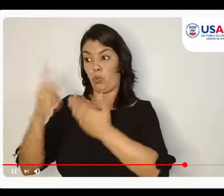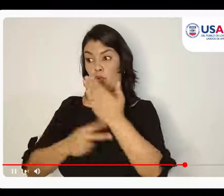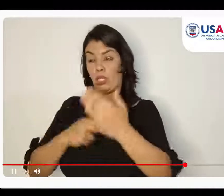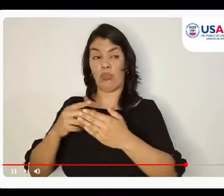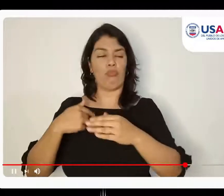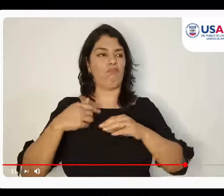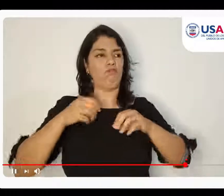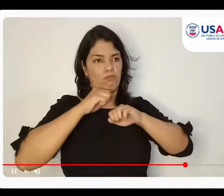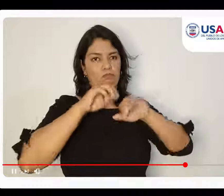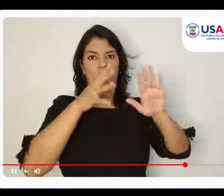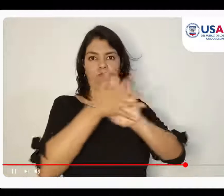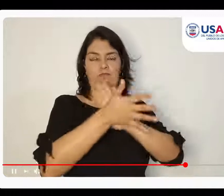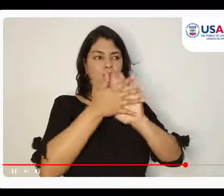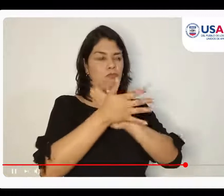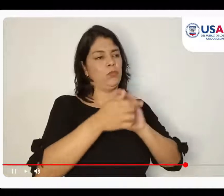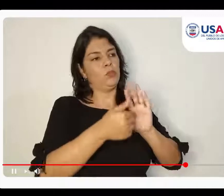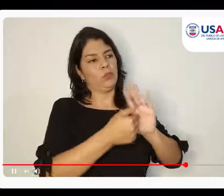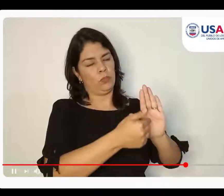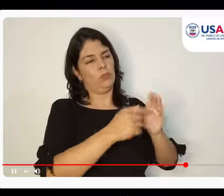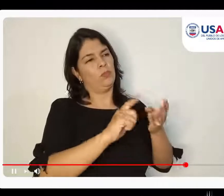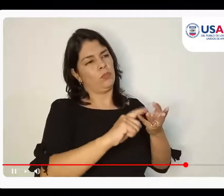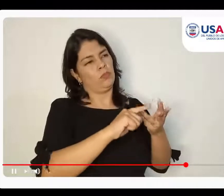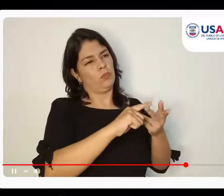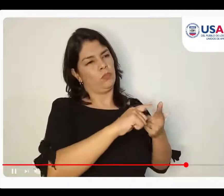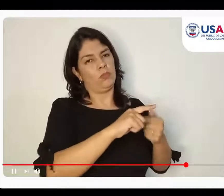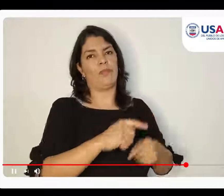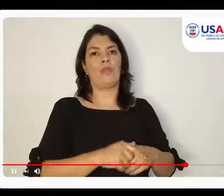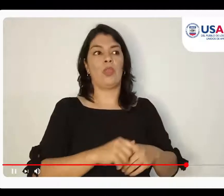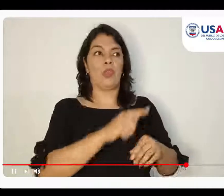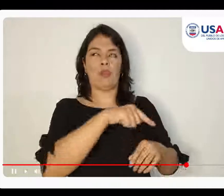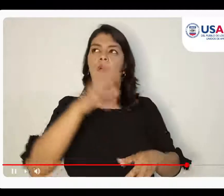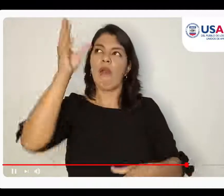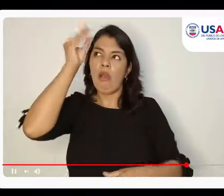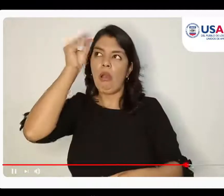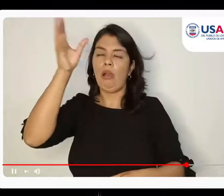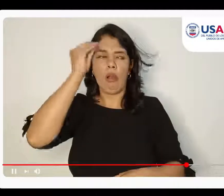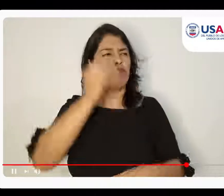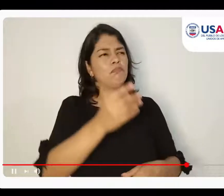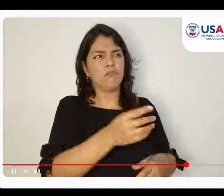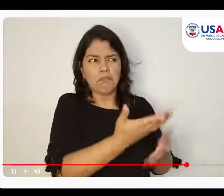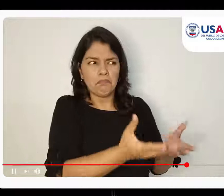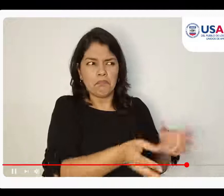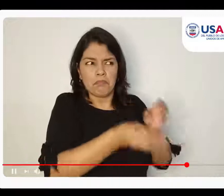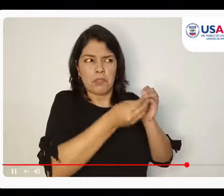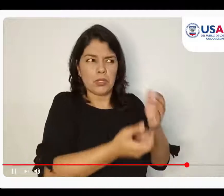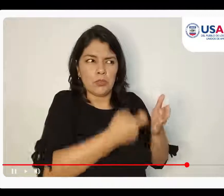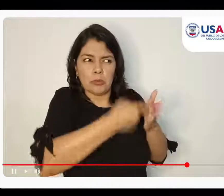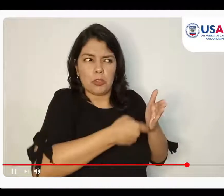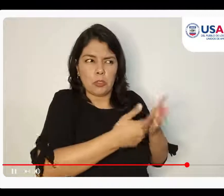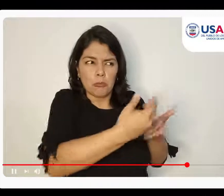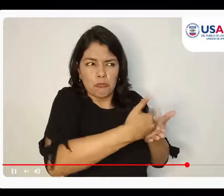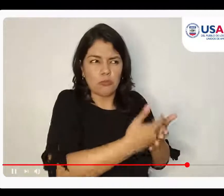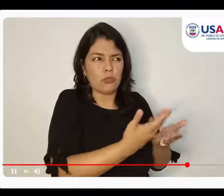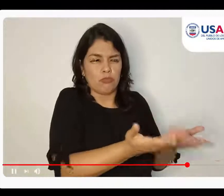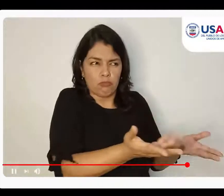proyecto para que, en primer lugar, lo conozcan y, en segundo, nos den aportes correspondientes. Una vez superada esa